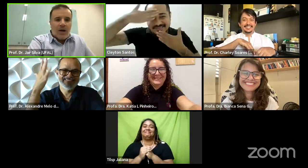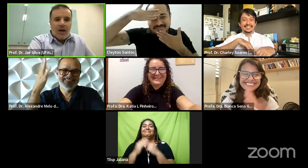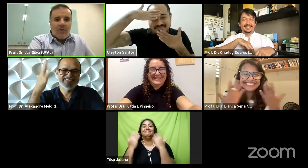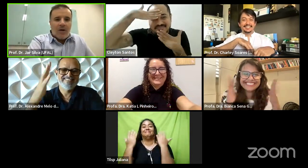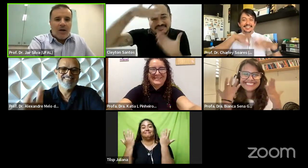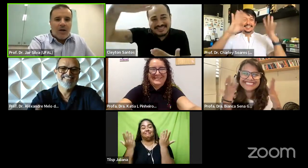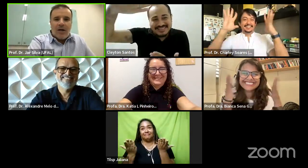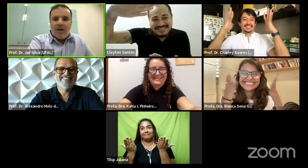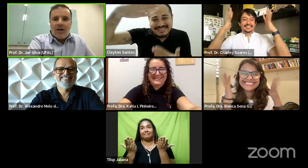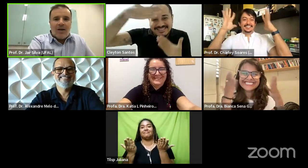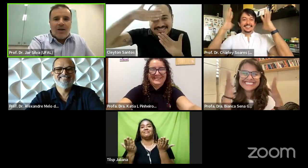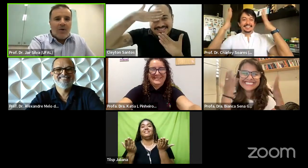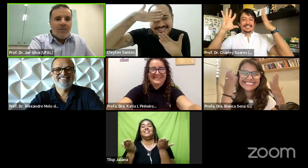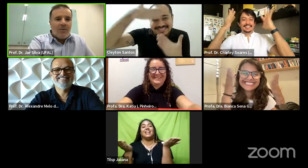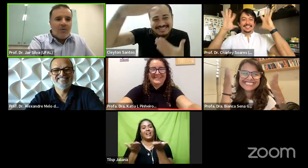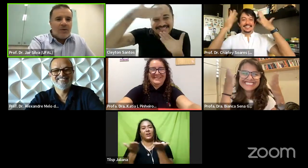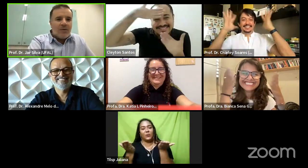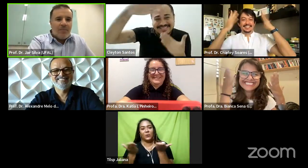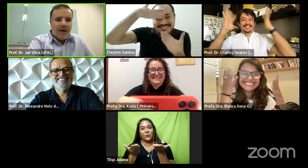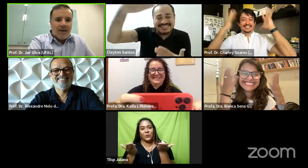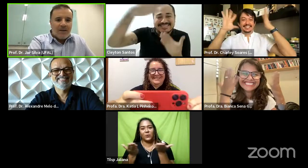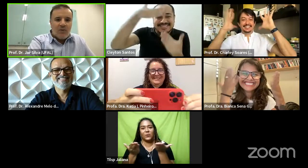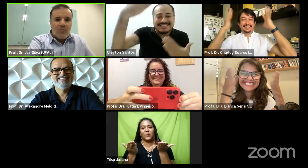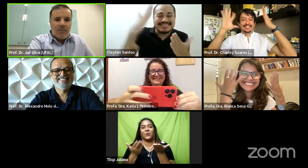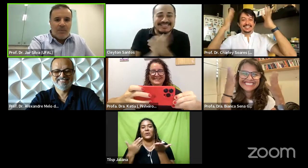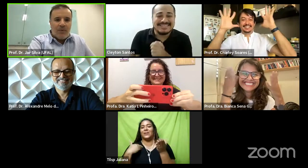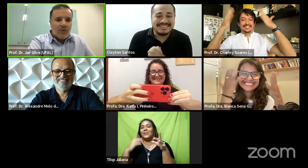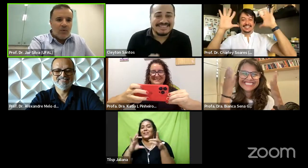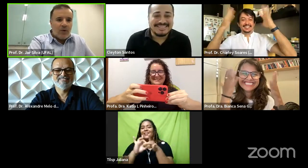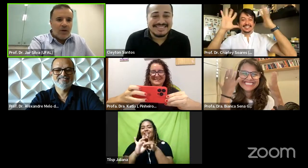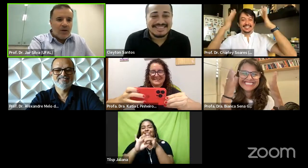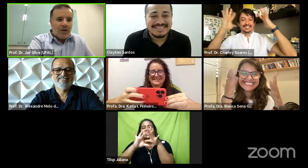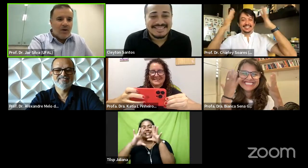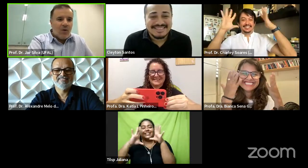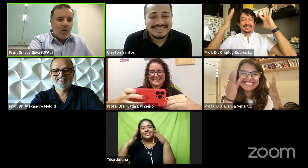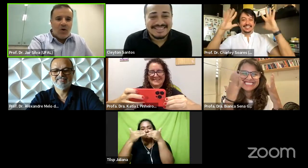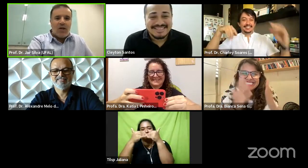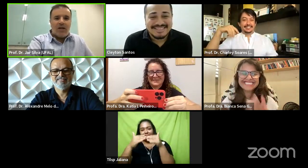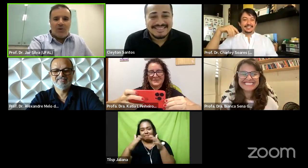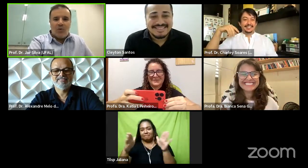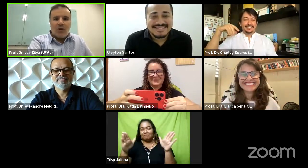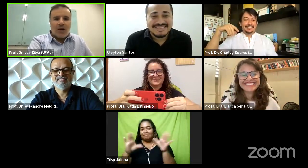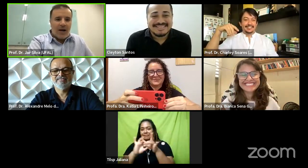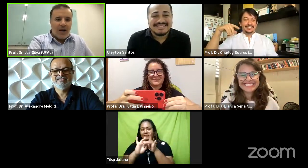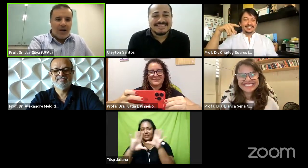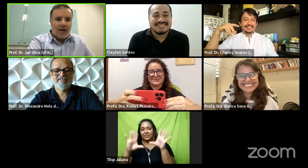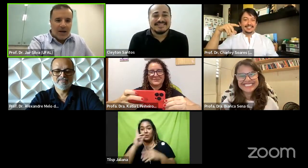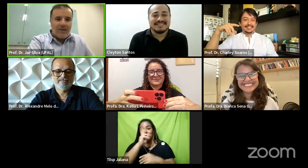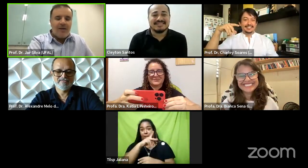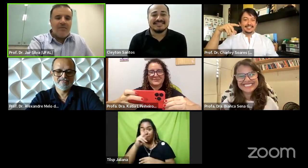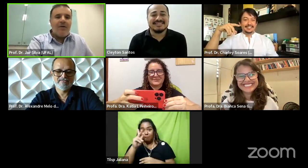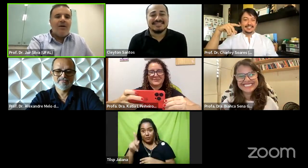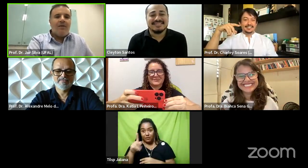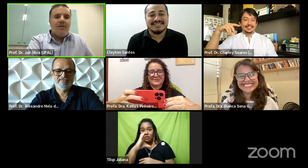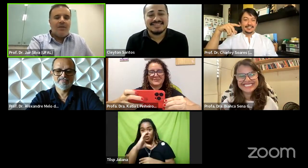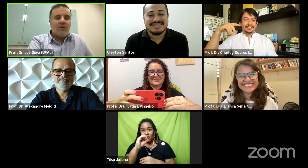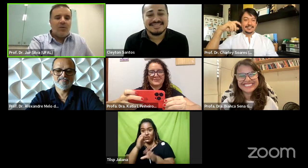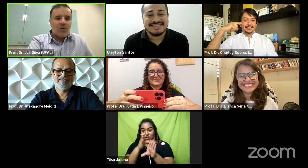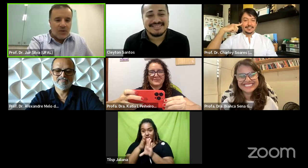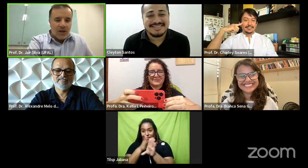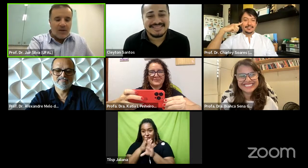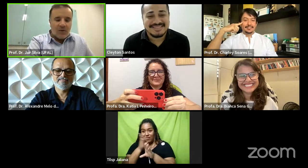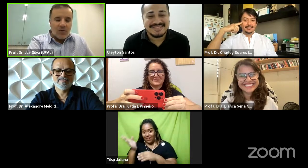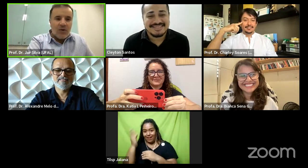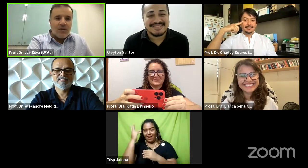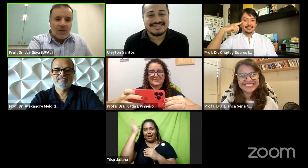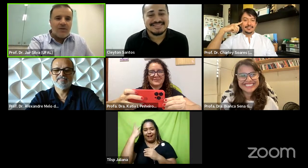Então, agora eu abro espaço para a professora coorientadora Kátia fazer